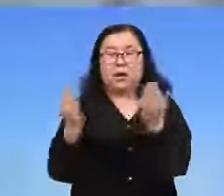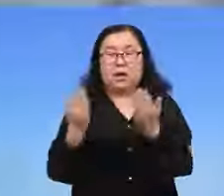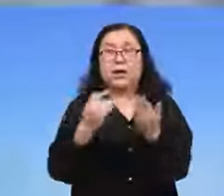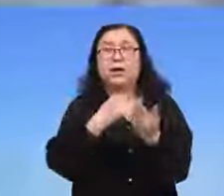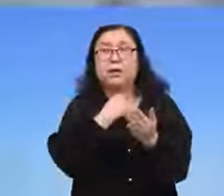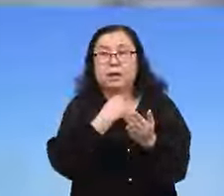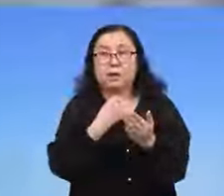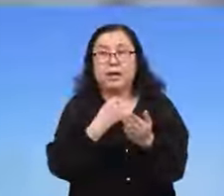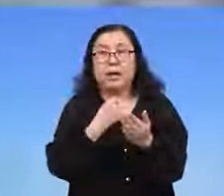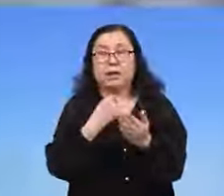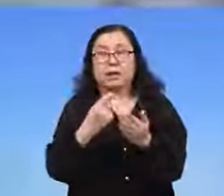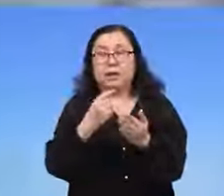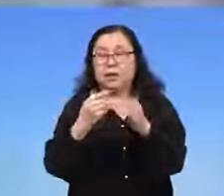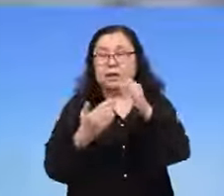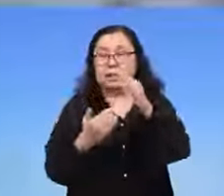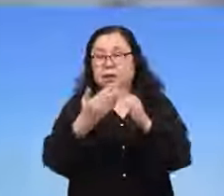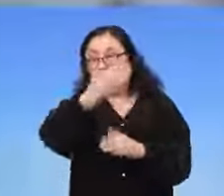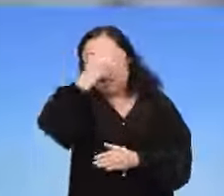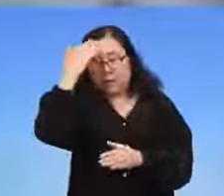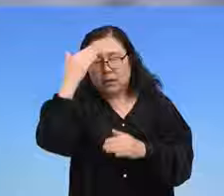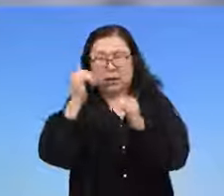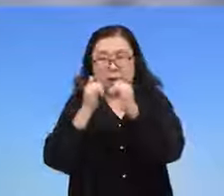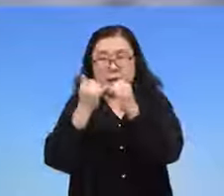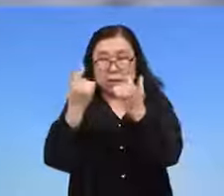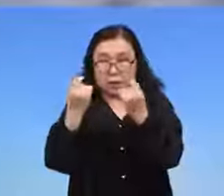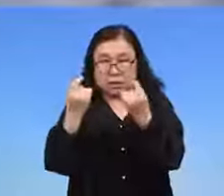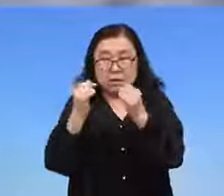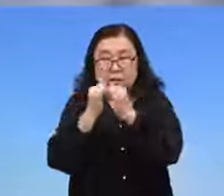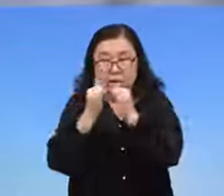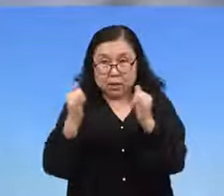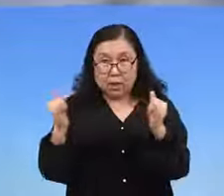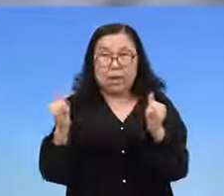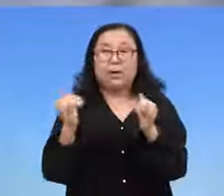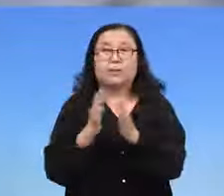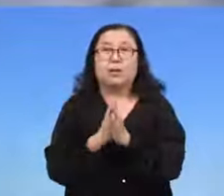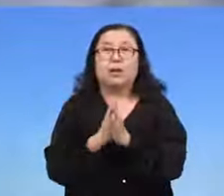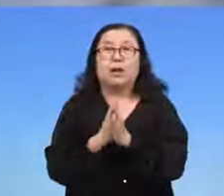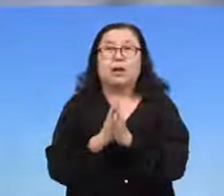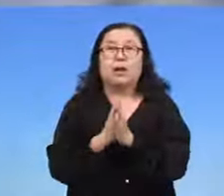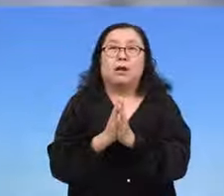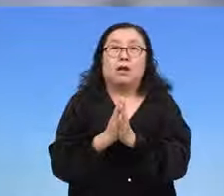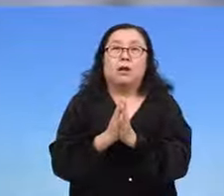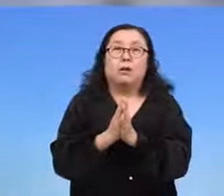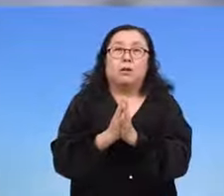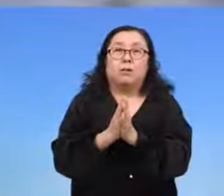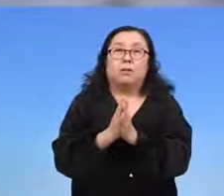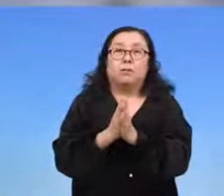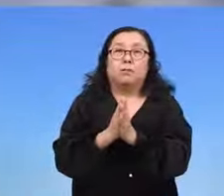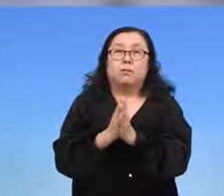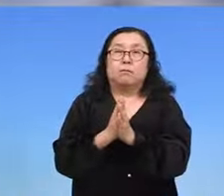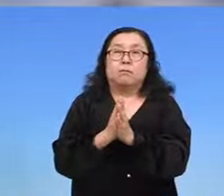가지고 내 주변의 연약한 이웃들을 섬기고 돌보는 일에 내가 쓰임 받겠다는 이 꿈이